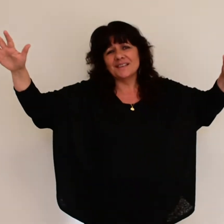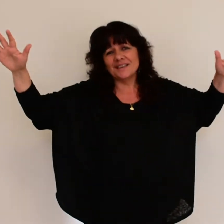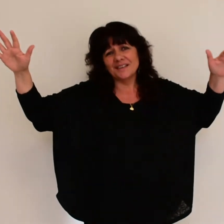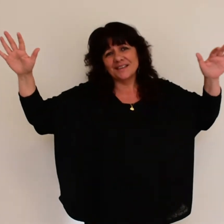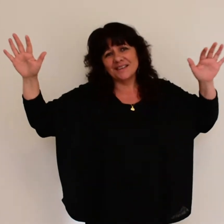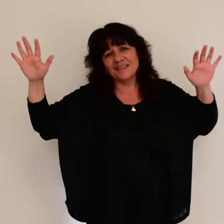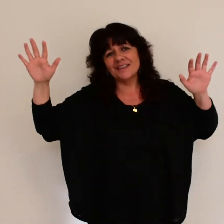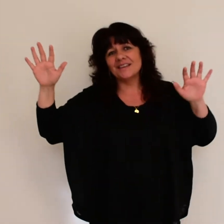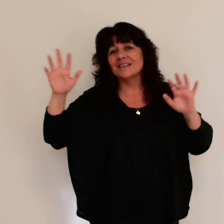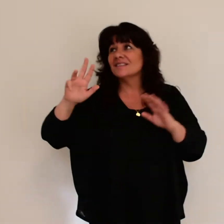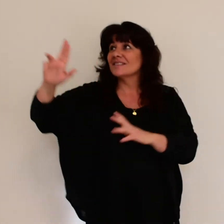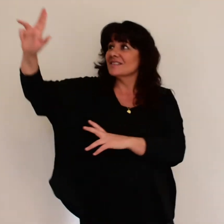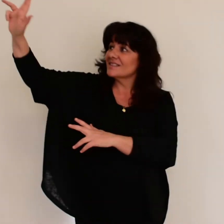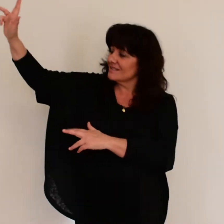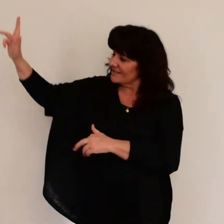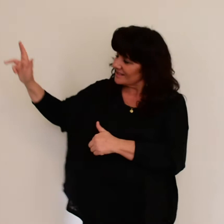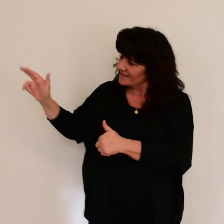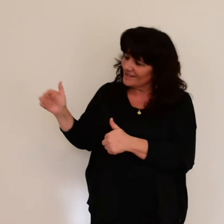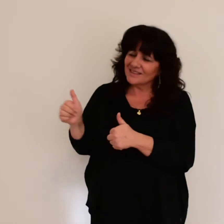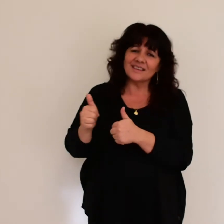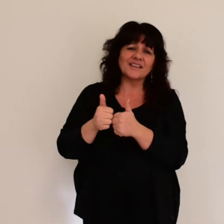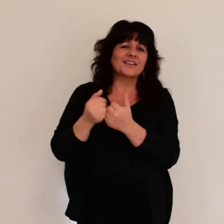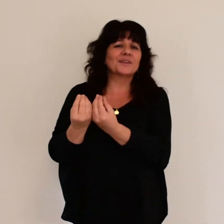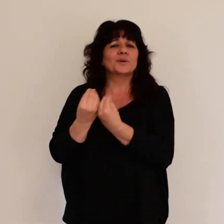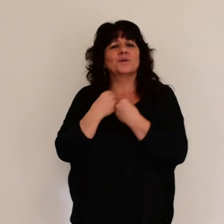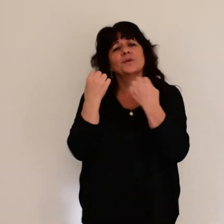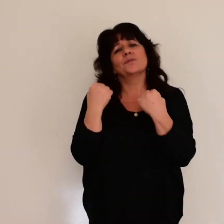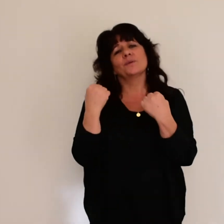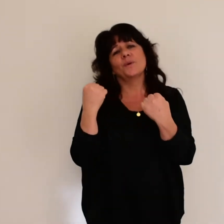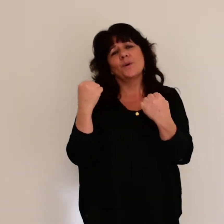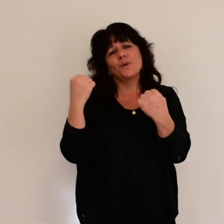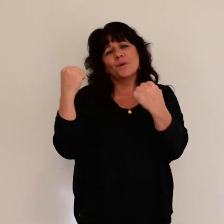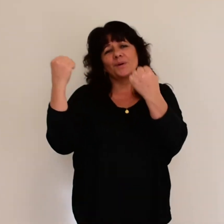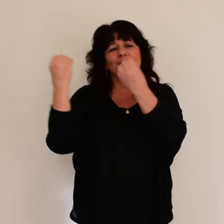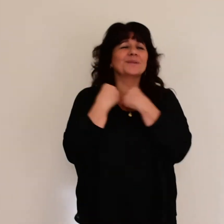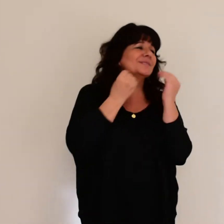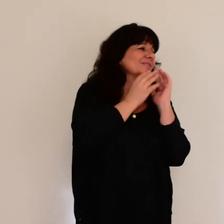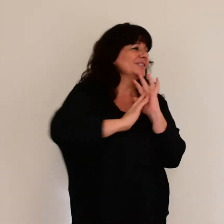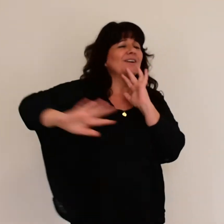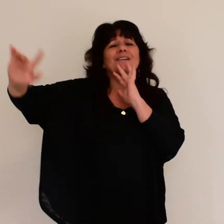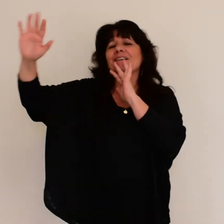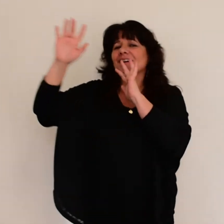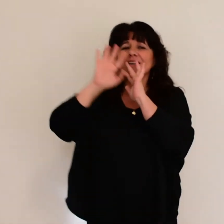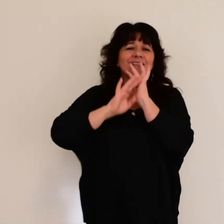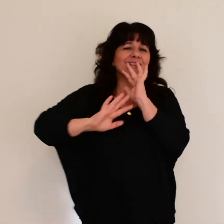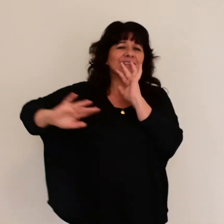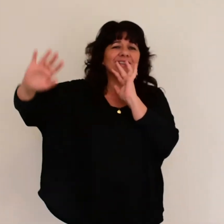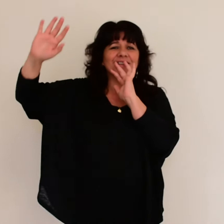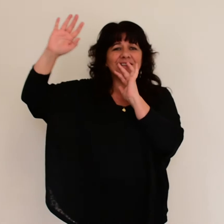Ma force et mon chant, c'est le Seigneur. Il est pour moi le